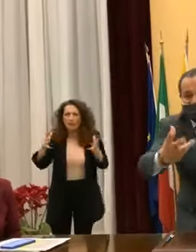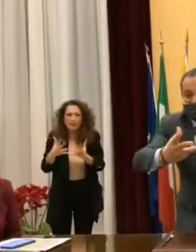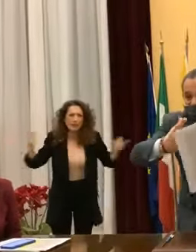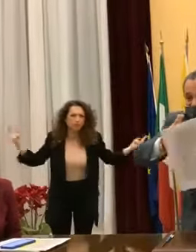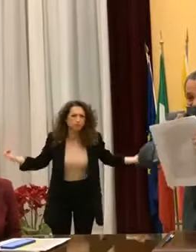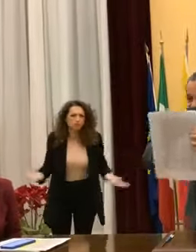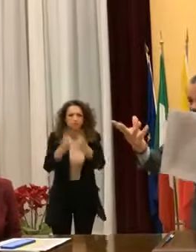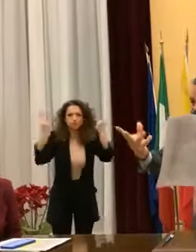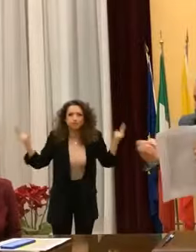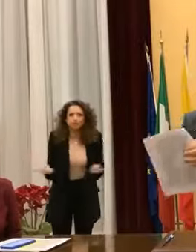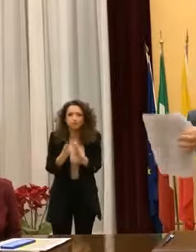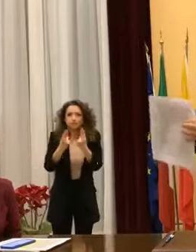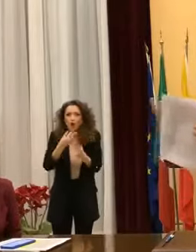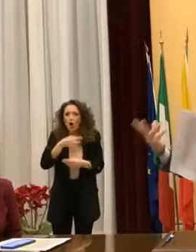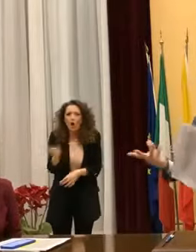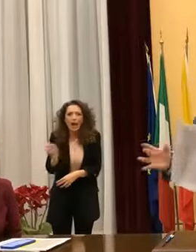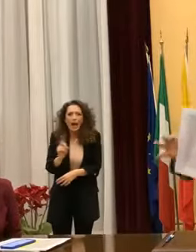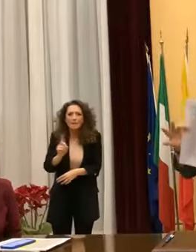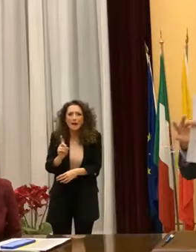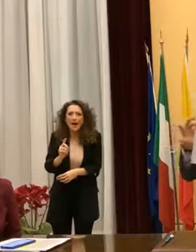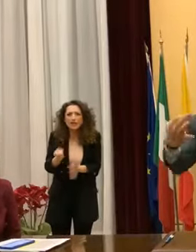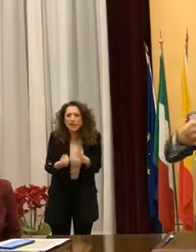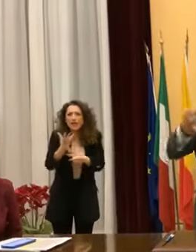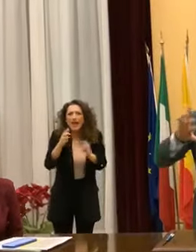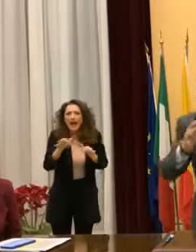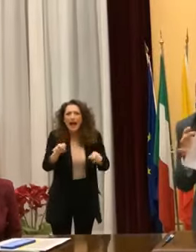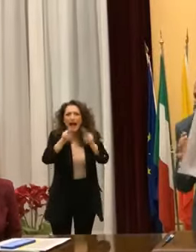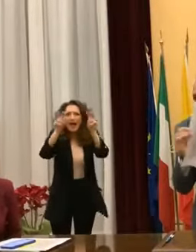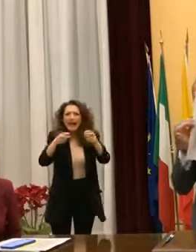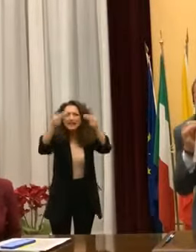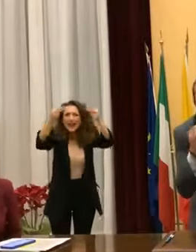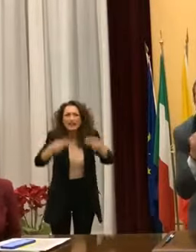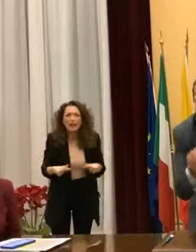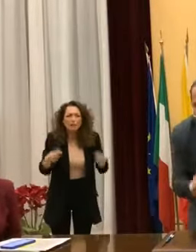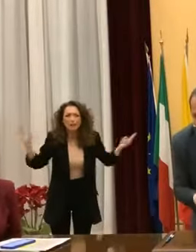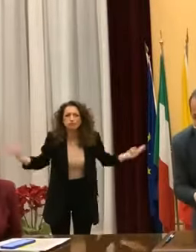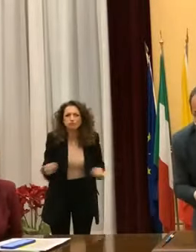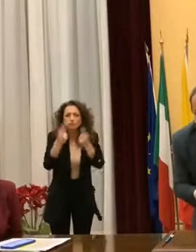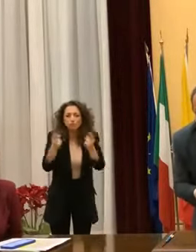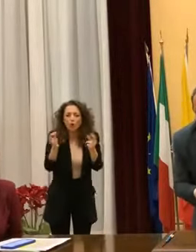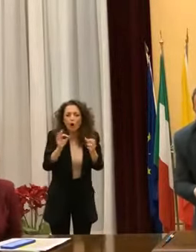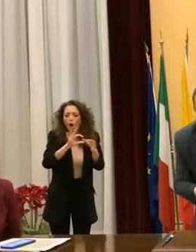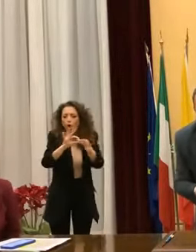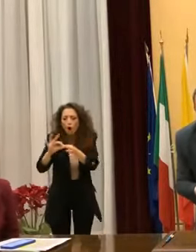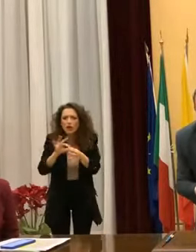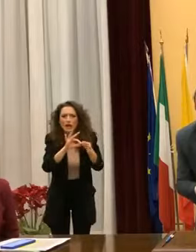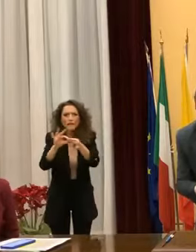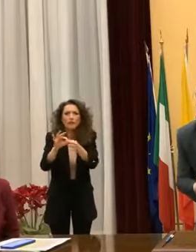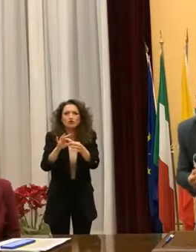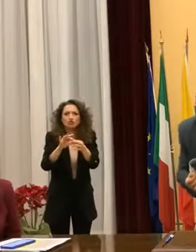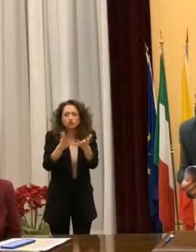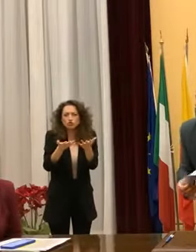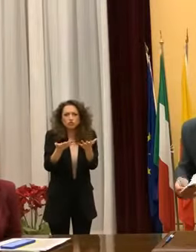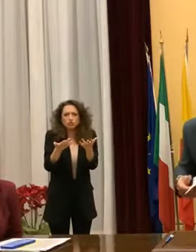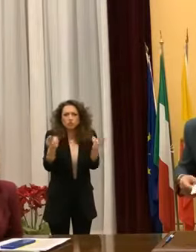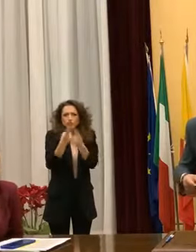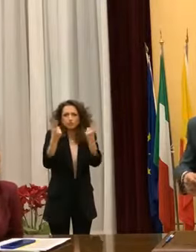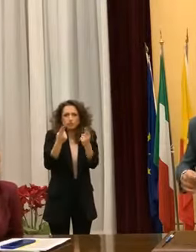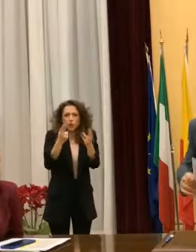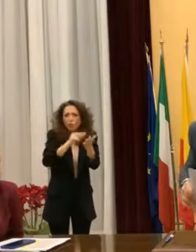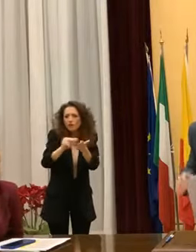di creare un database, non è in grado di coordinare gli uffici, lo dicono i tuoi uomini. Perché nel frattempo non